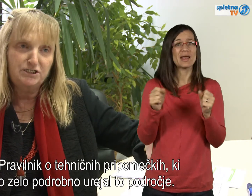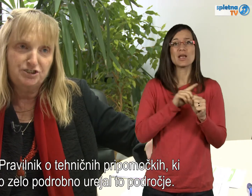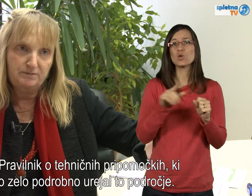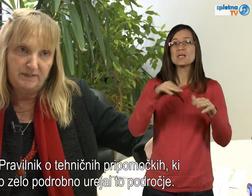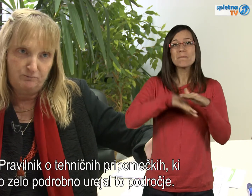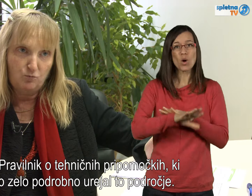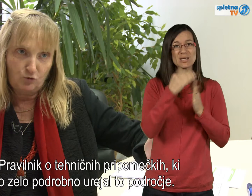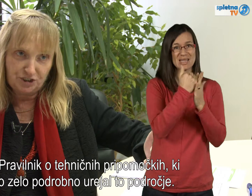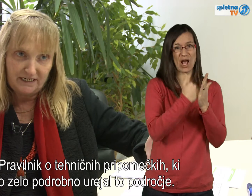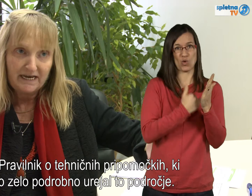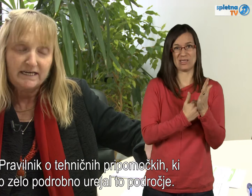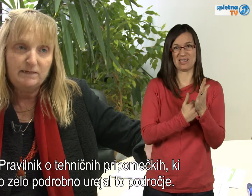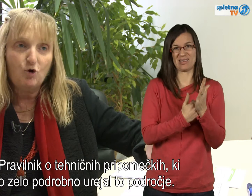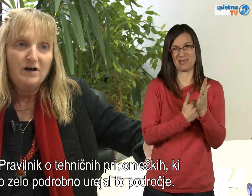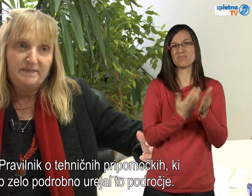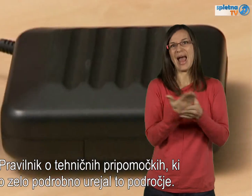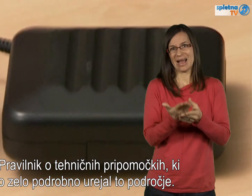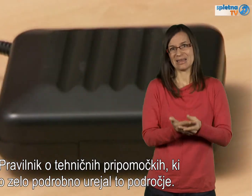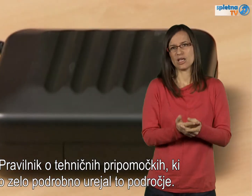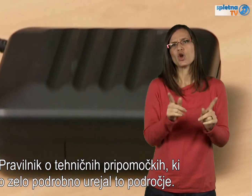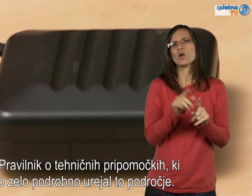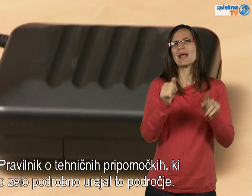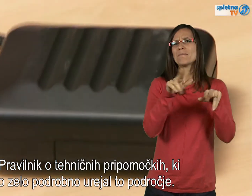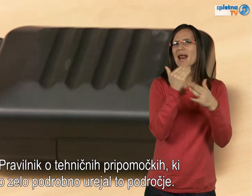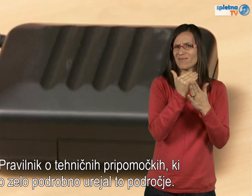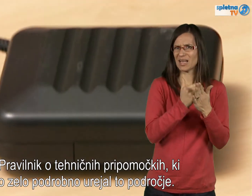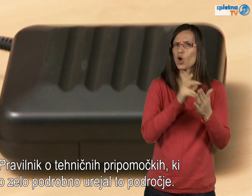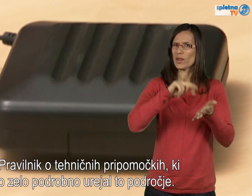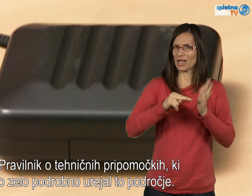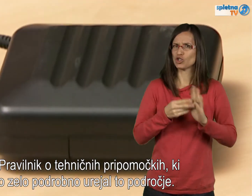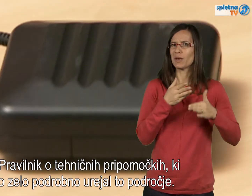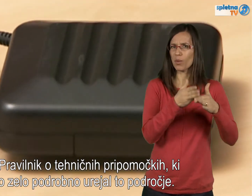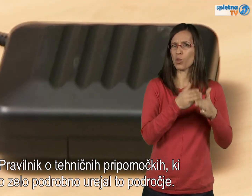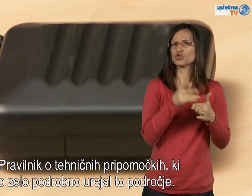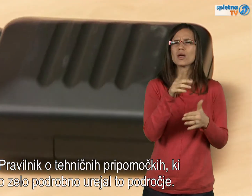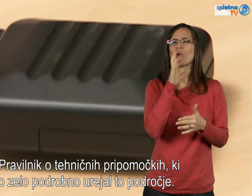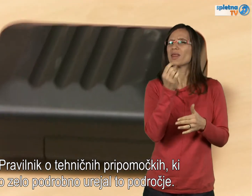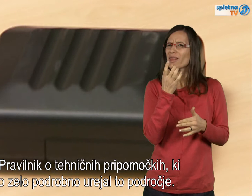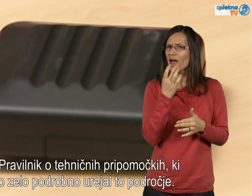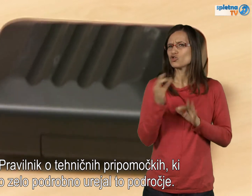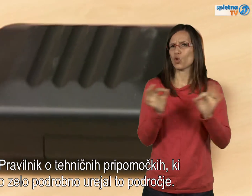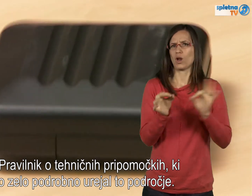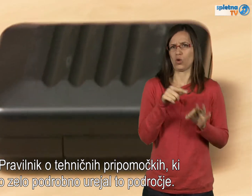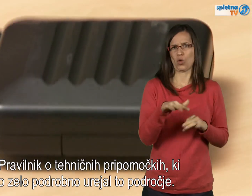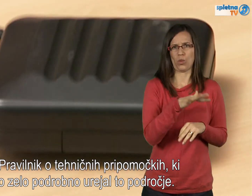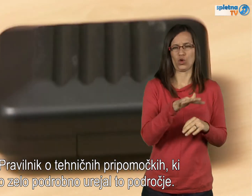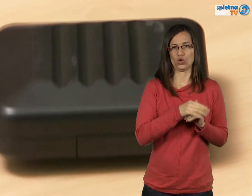tehničnih pripomočkih, ki bo dejansko zelo podrobno urejal, bom rekla, to področje. Do